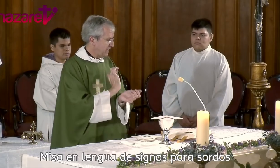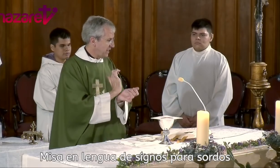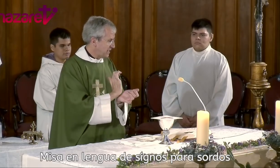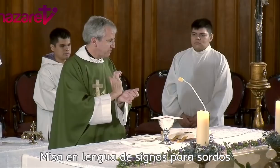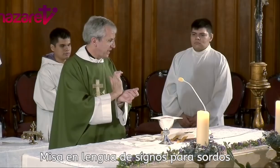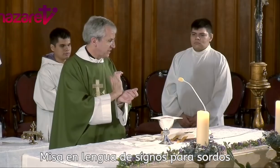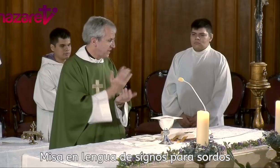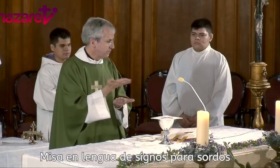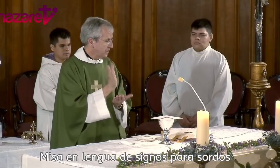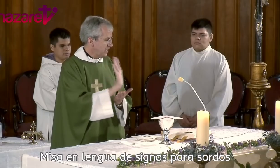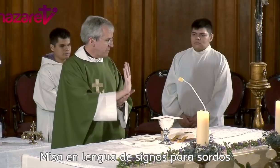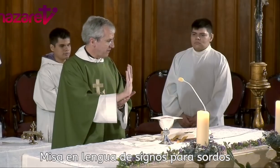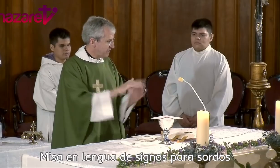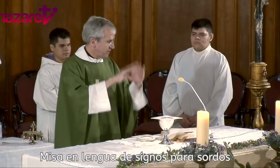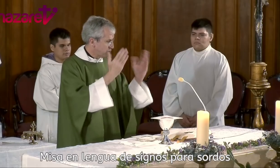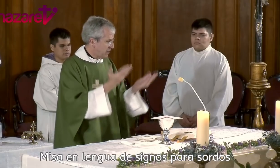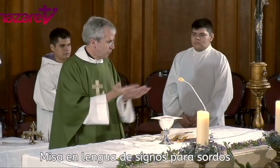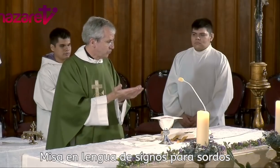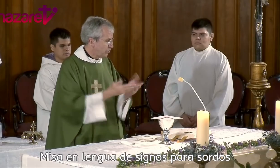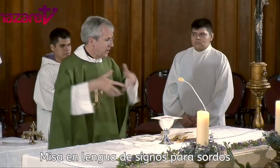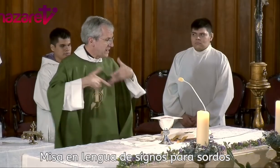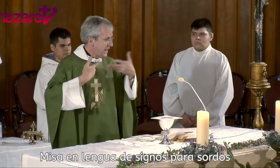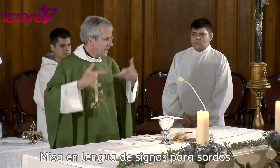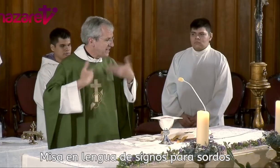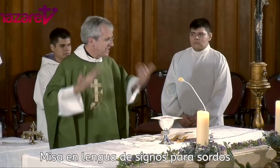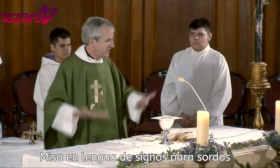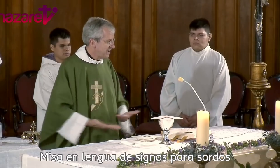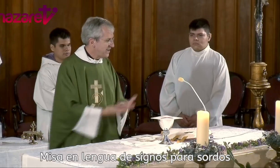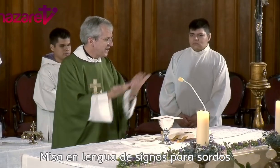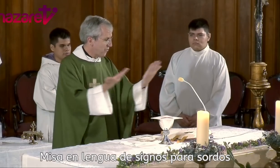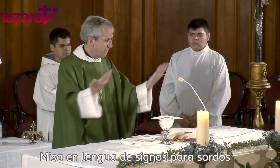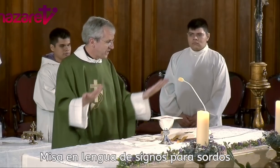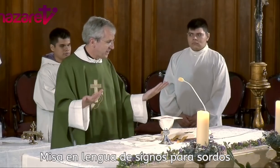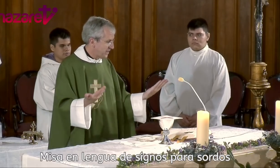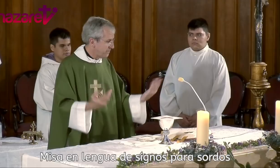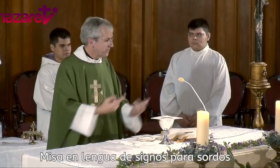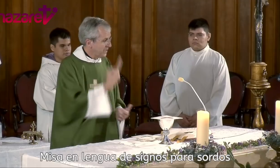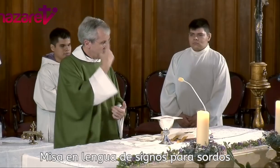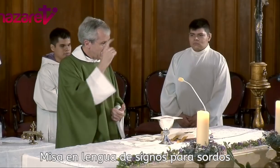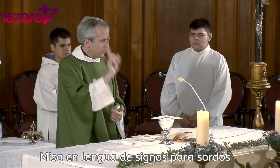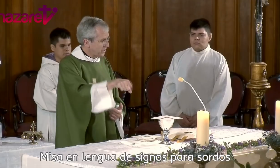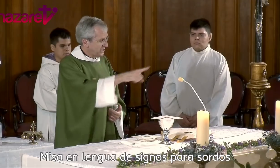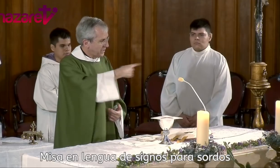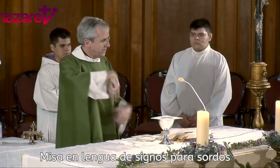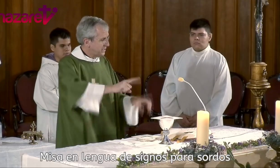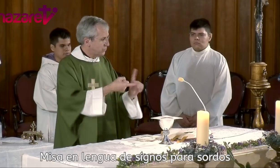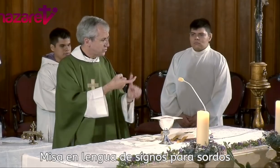la esperanza, y manifestemos al mundo la alegría y la confianza. Acuérdate también de nuestros